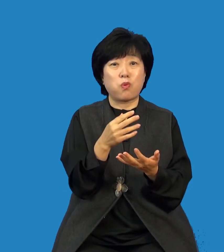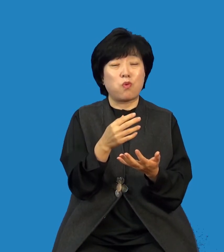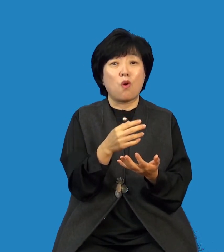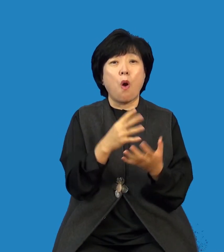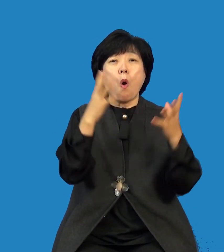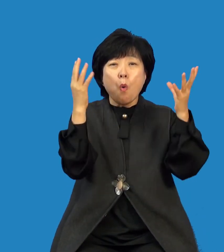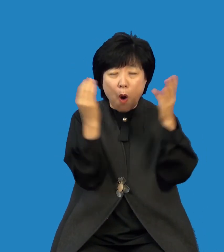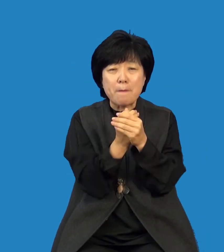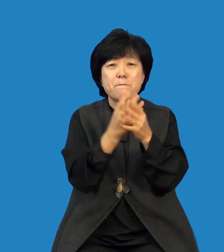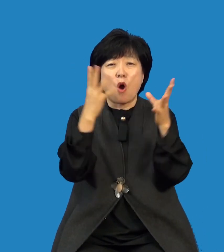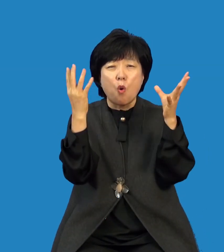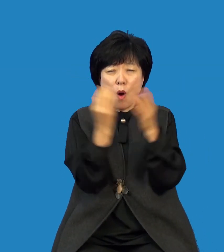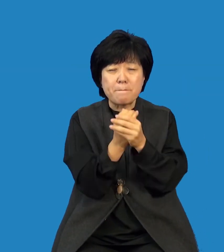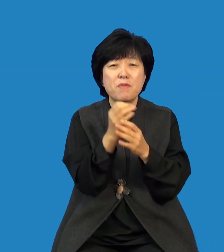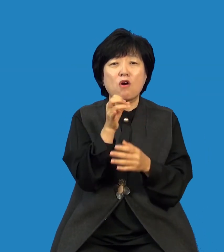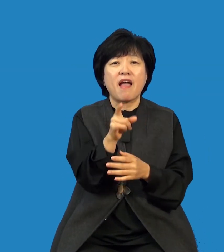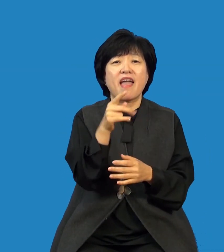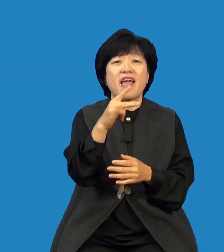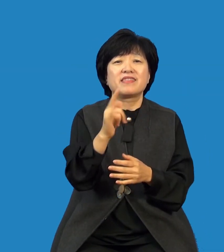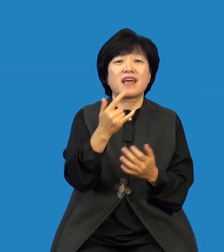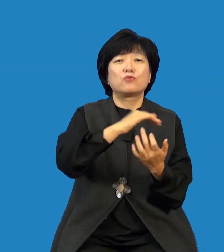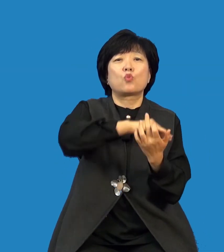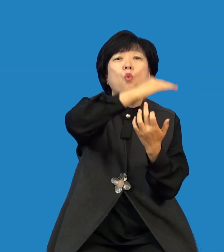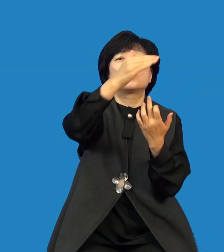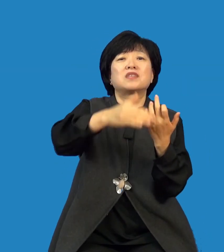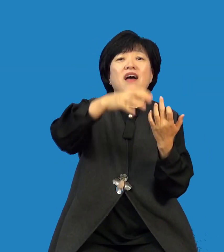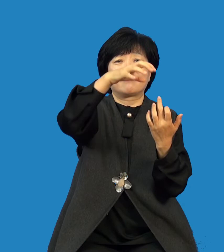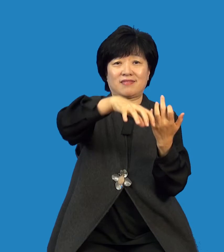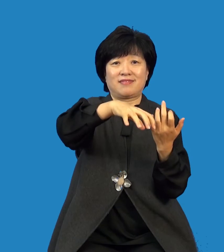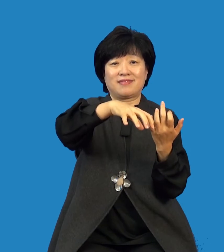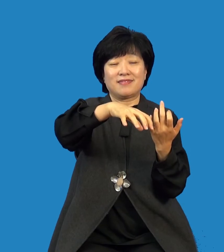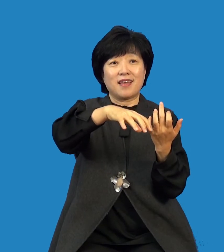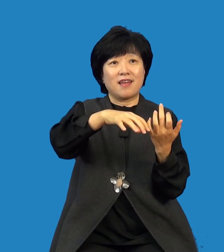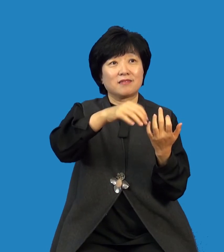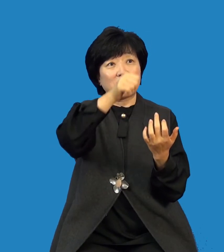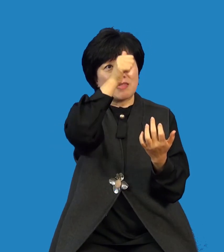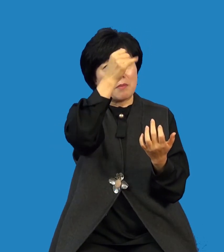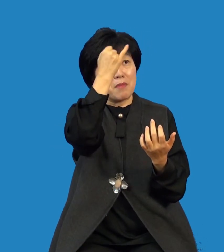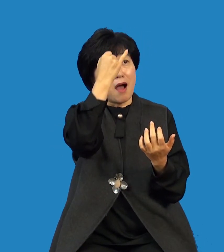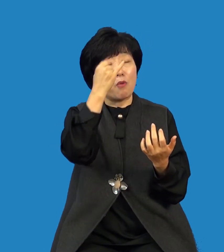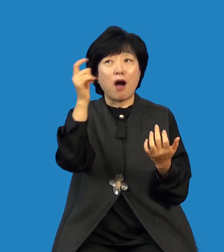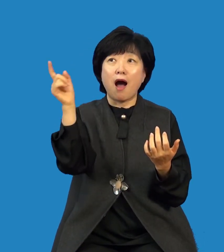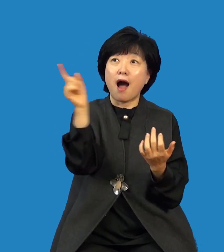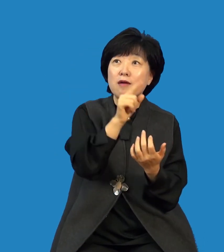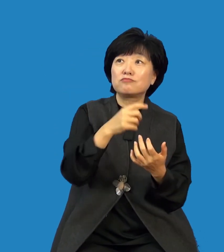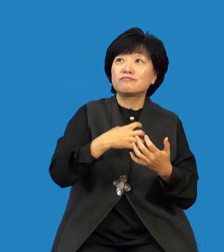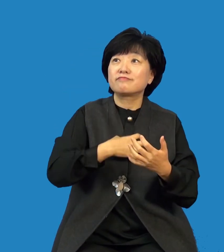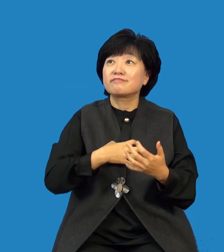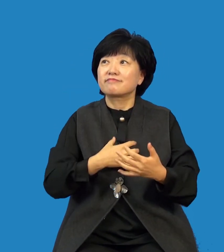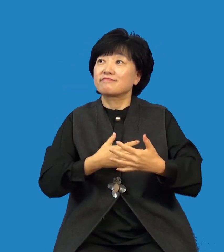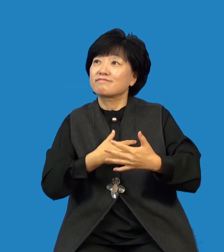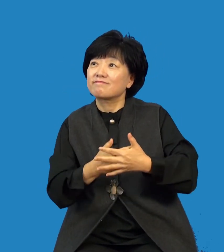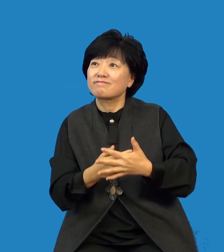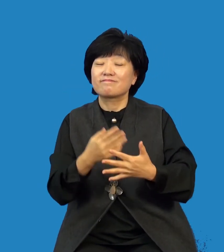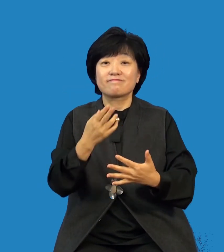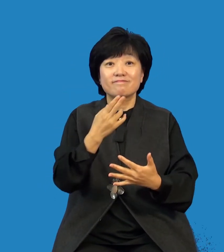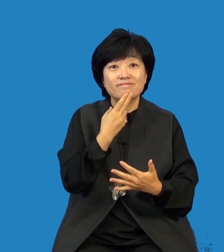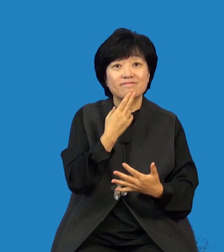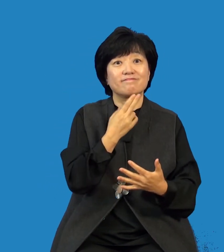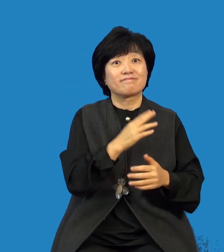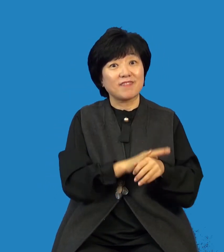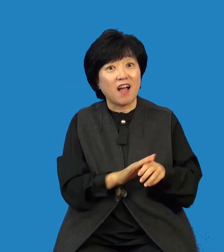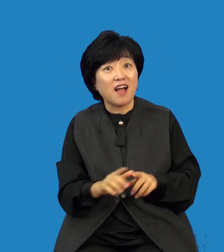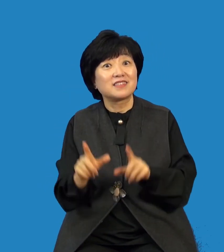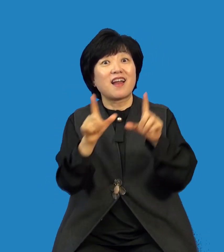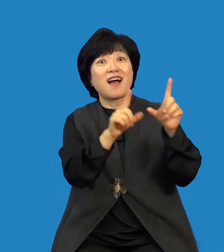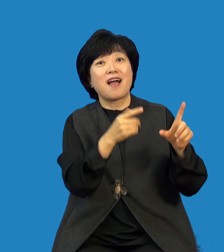또 설령 완벽하지 않다고 해도 별로 걱정할 게 없는 게 하나님이 계셨거든. 우리를 지키고 보호하시고 모든 것을 통치하시는 분이 계셨기